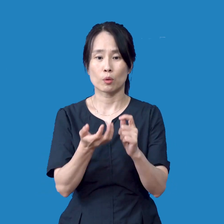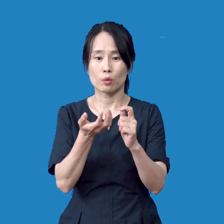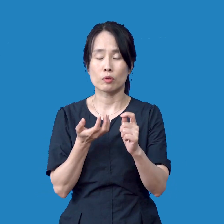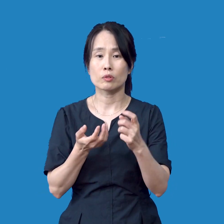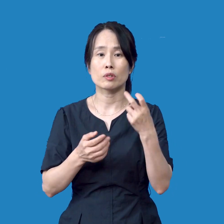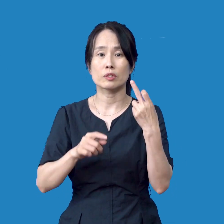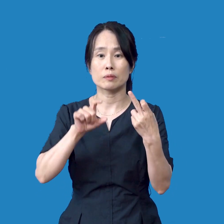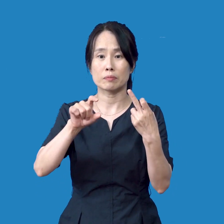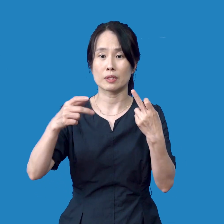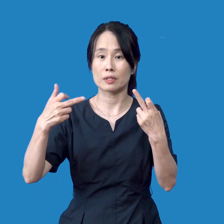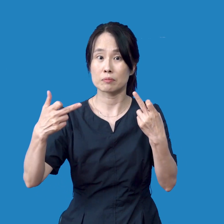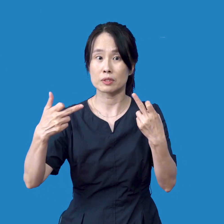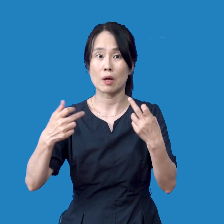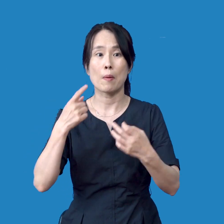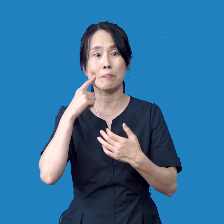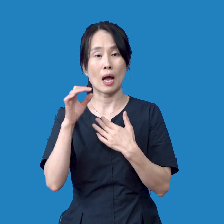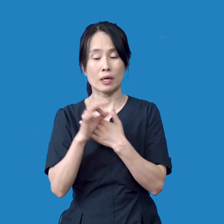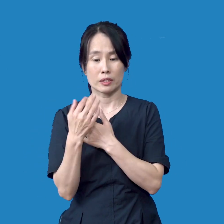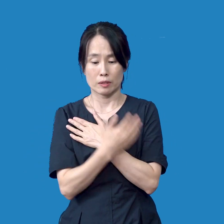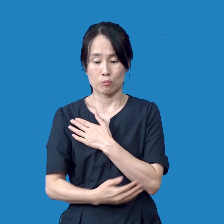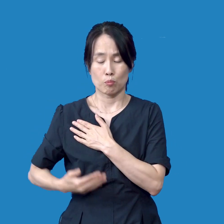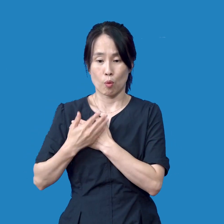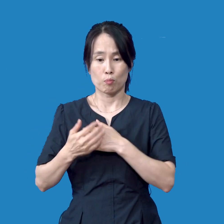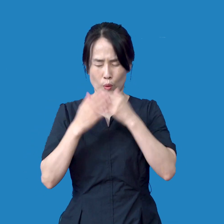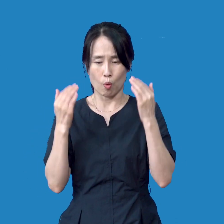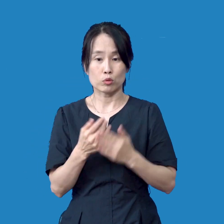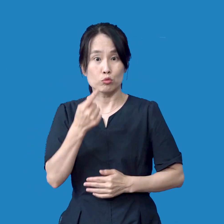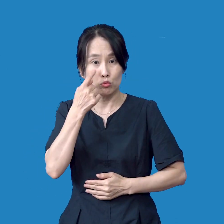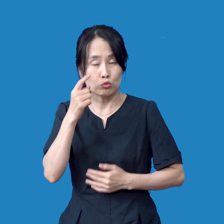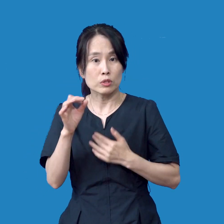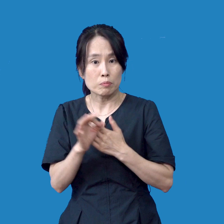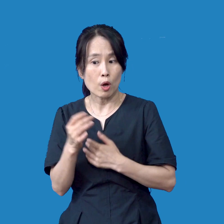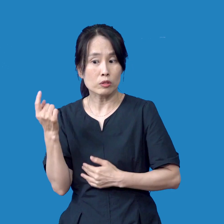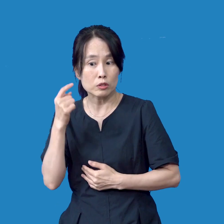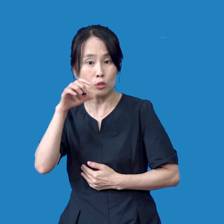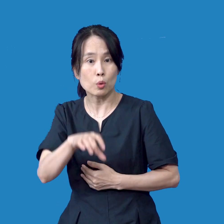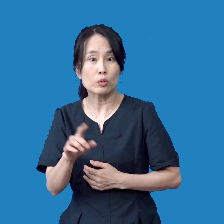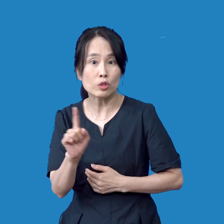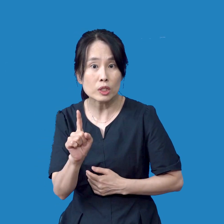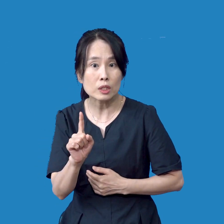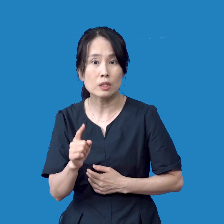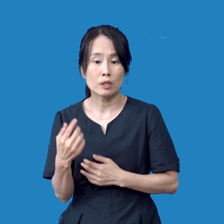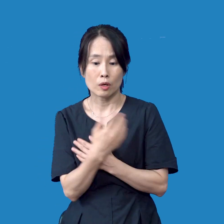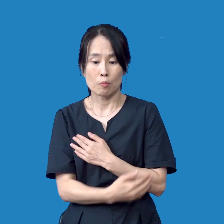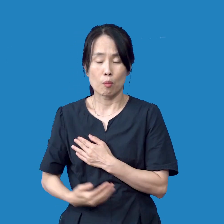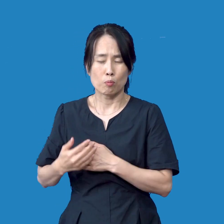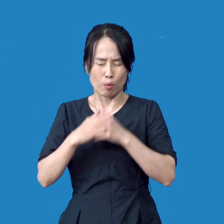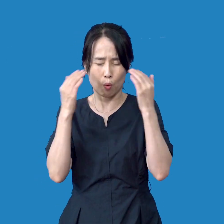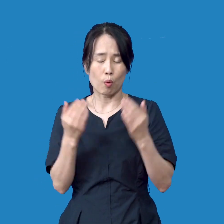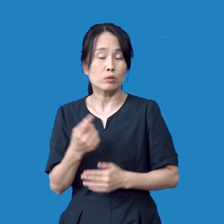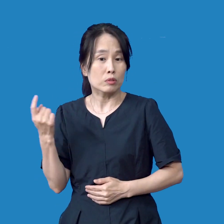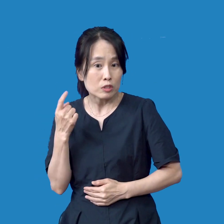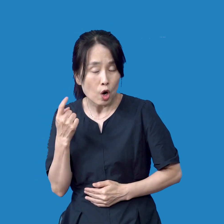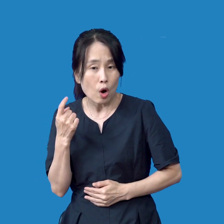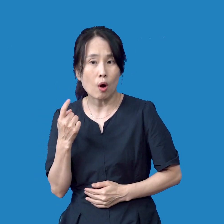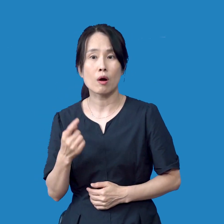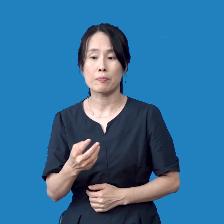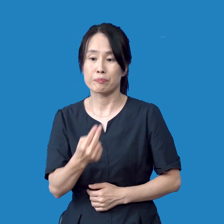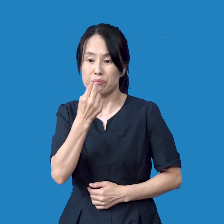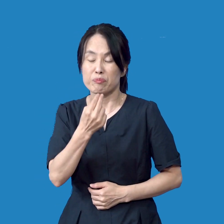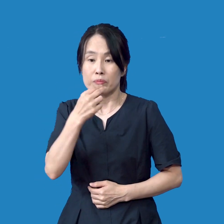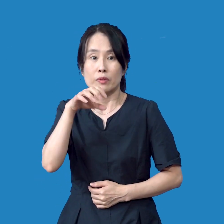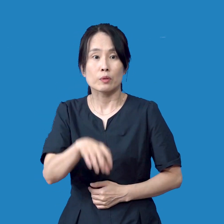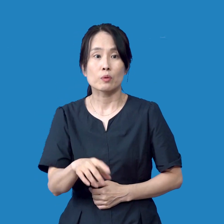12장 17절에 만일 온몸이 눈이면 듣는 곳은 어디며 온몸이 듣는 곳이면 냄새 맡는